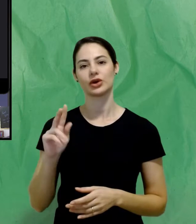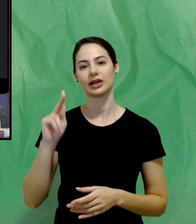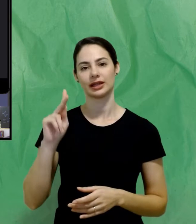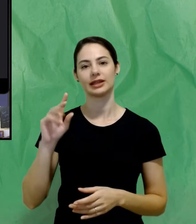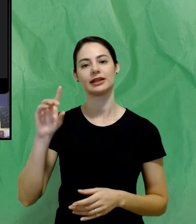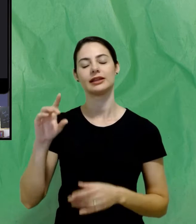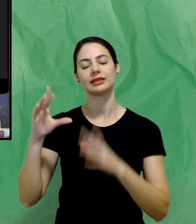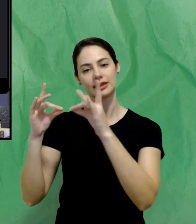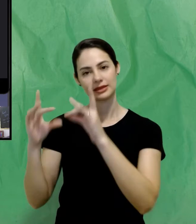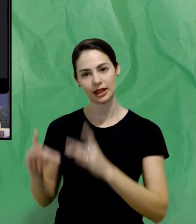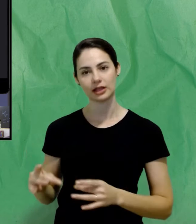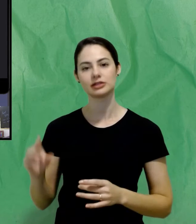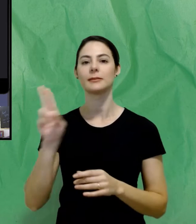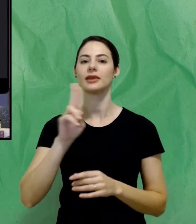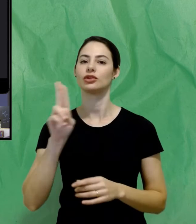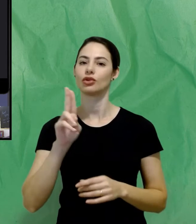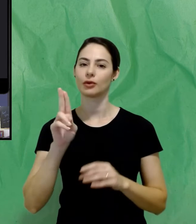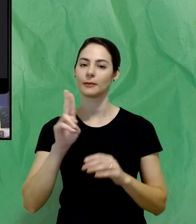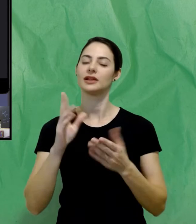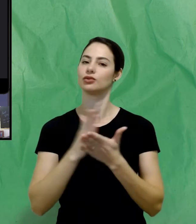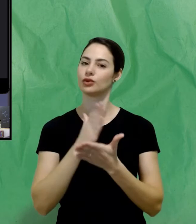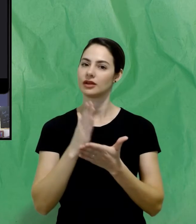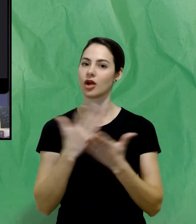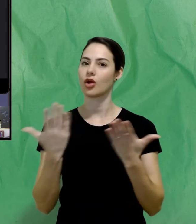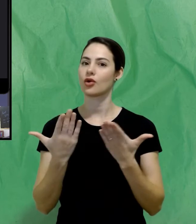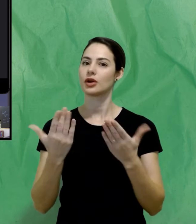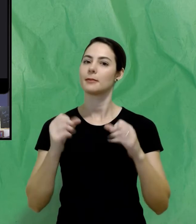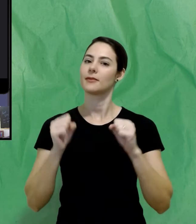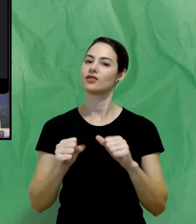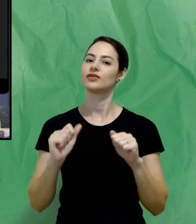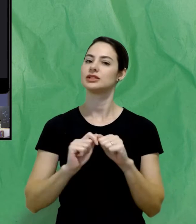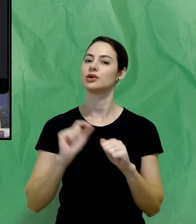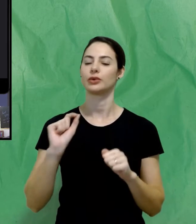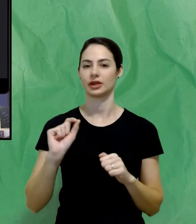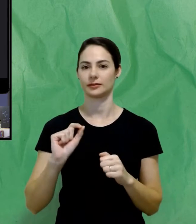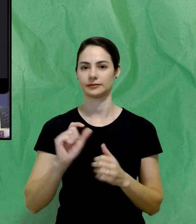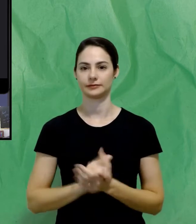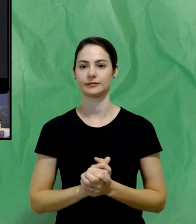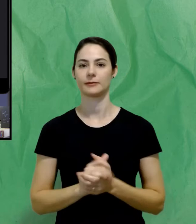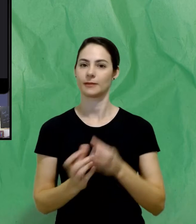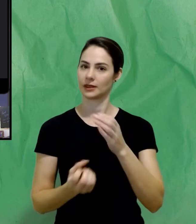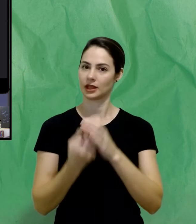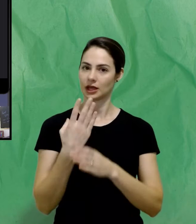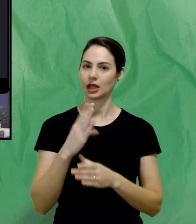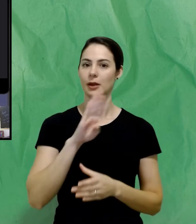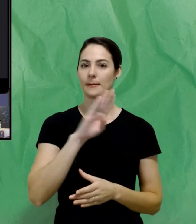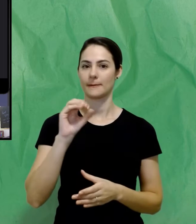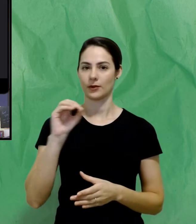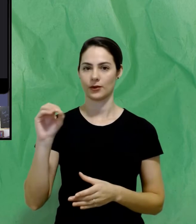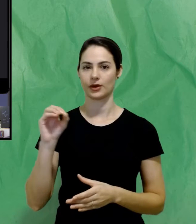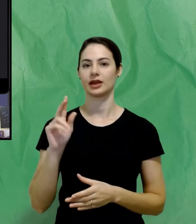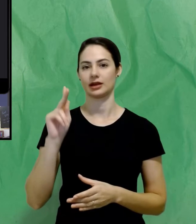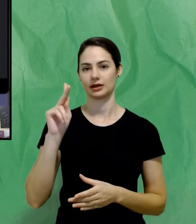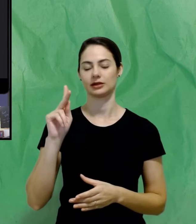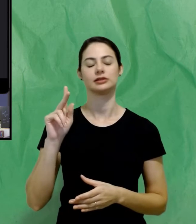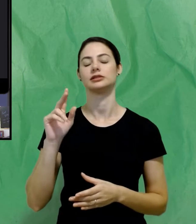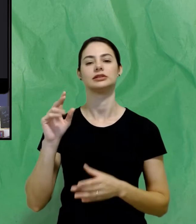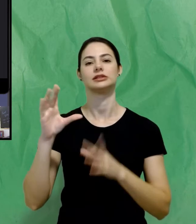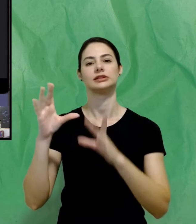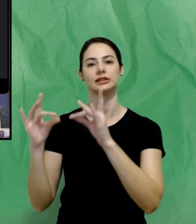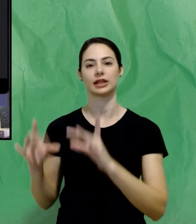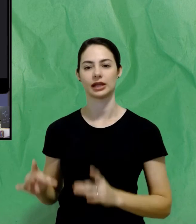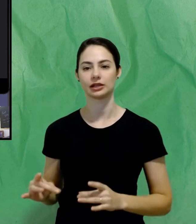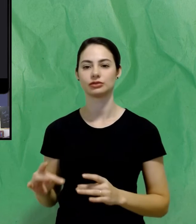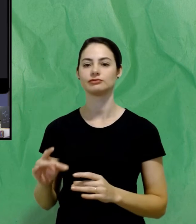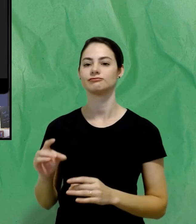do livro. O que eu posso estar fazendo aqui? Quando eu criei o Book Details, né, a ideia é que esse